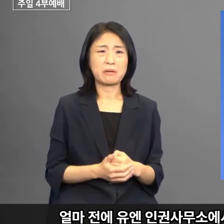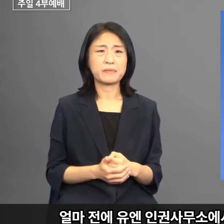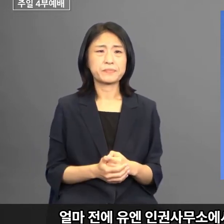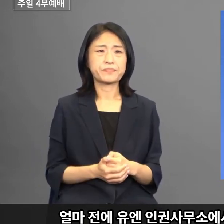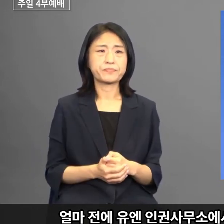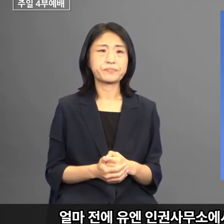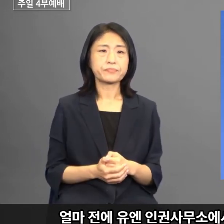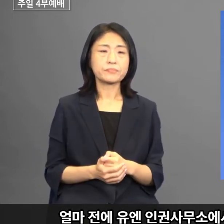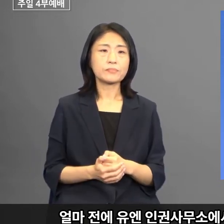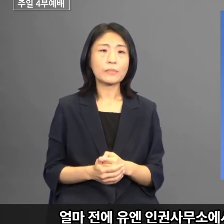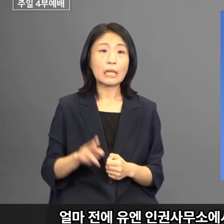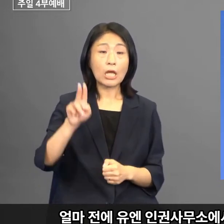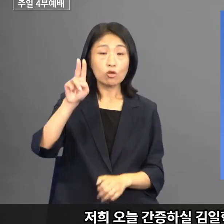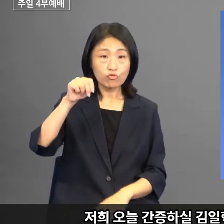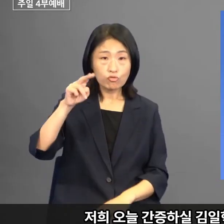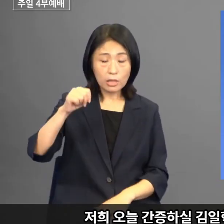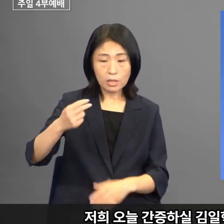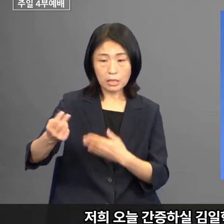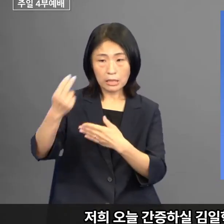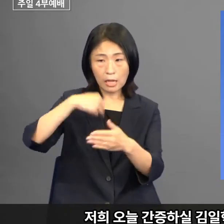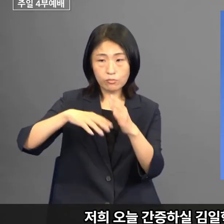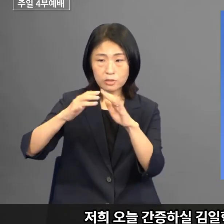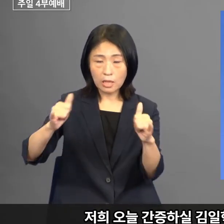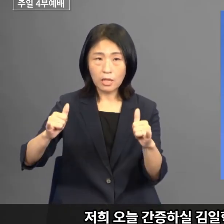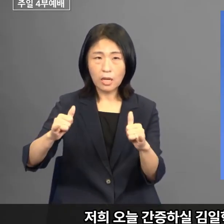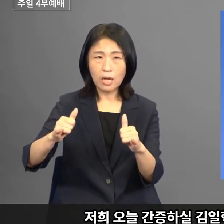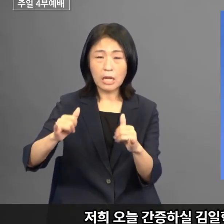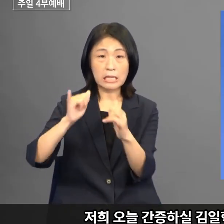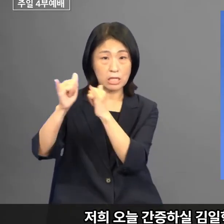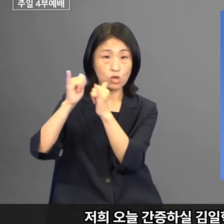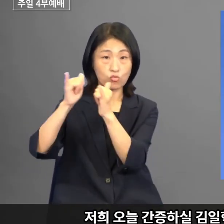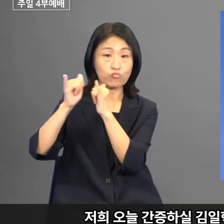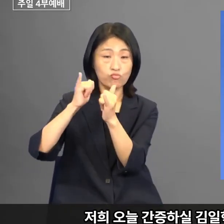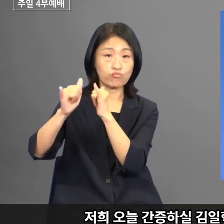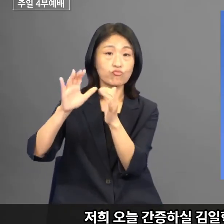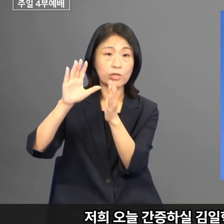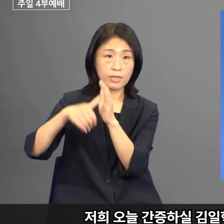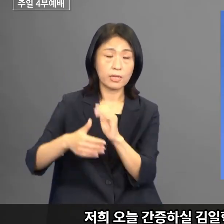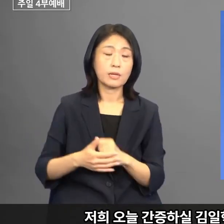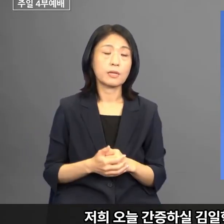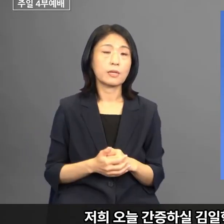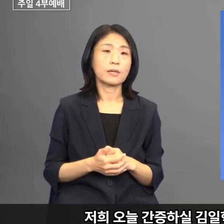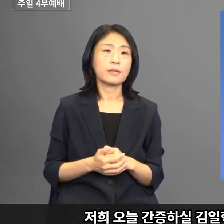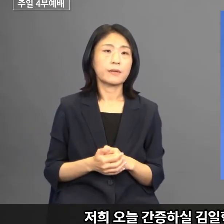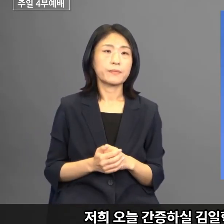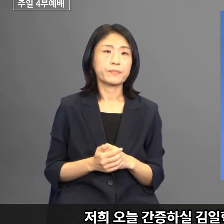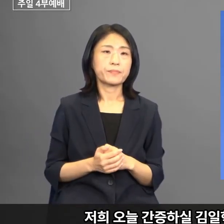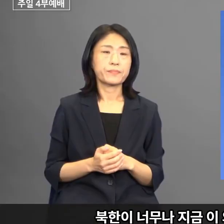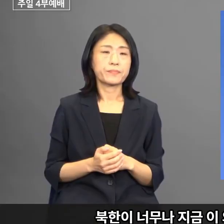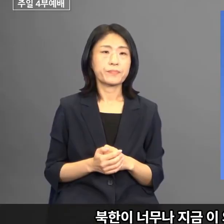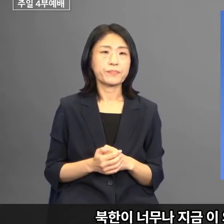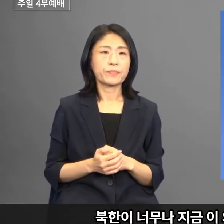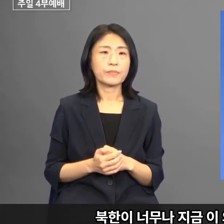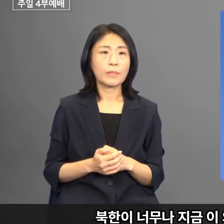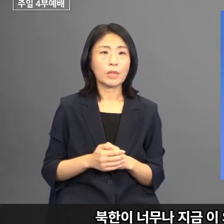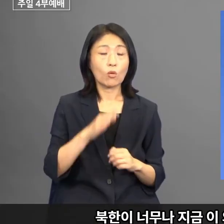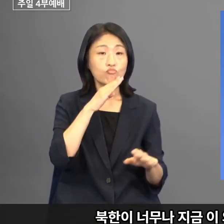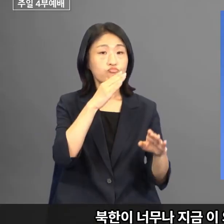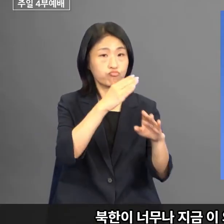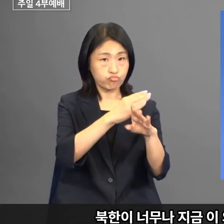우리 탈북민들, 우리 통일민들이 인터뷰했어요. 저희 이제 오늘 간증하실 김일학 성도님도 인터뷰를 했는데